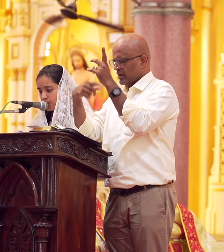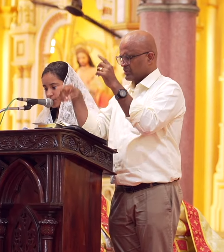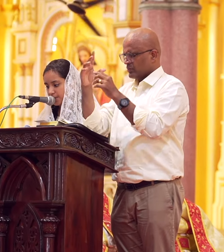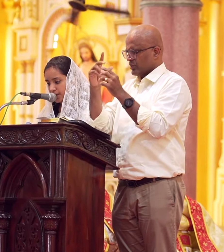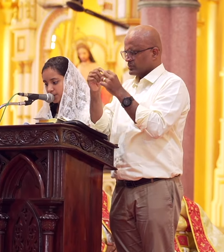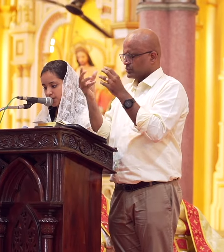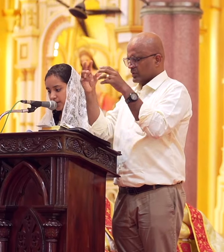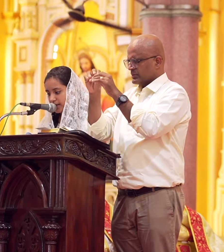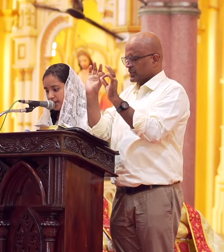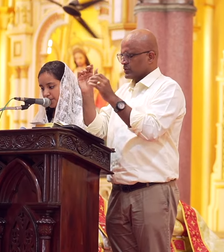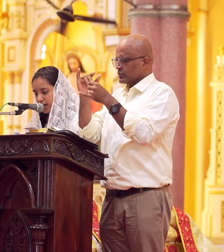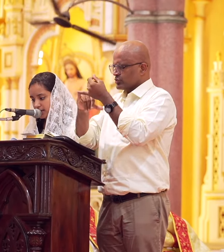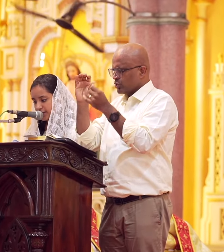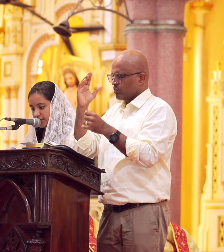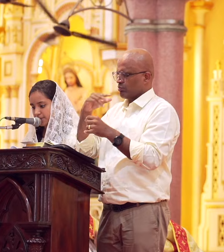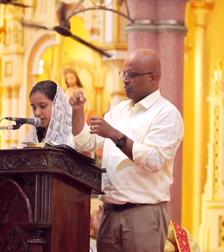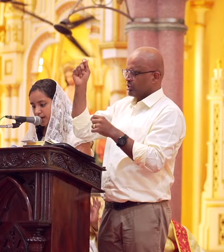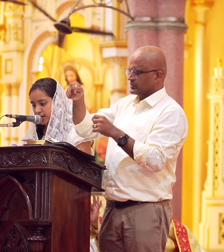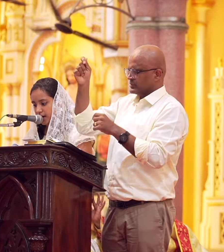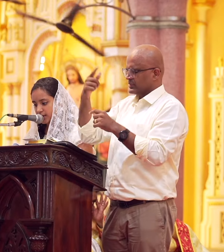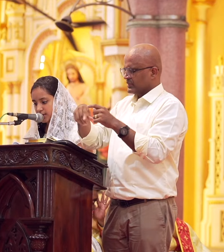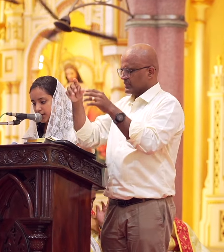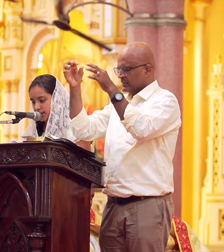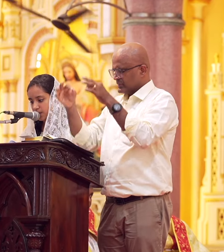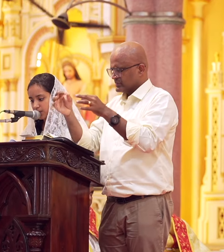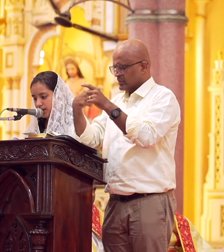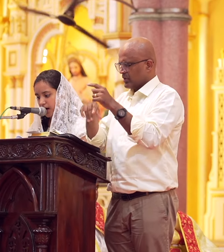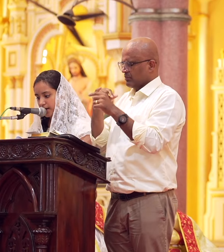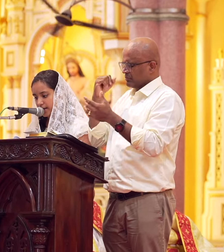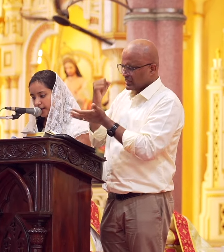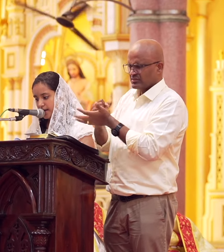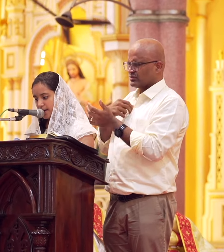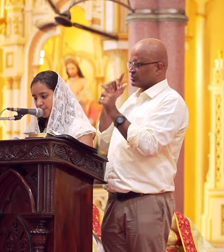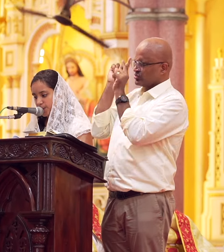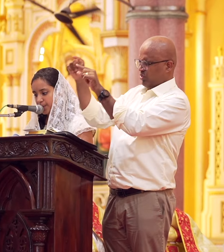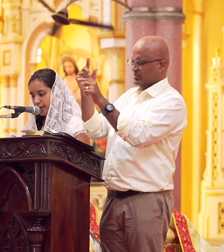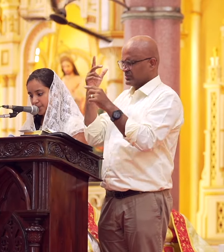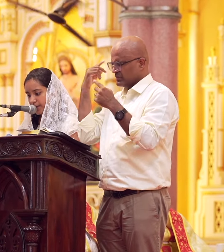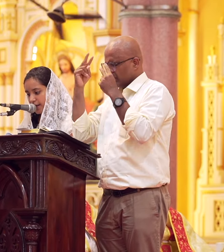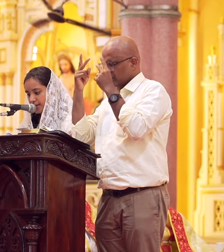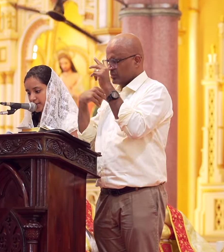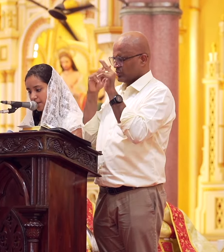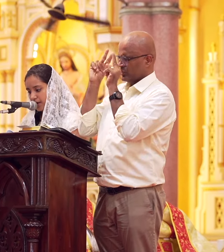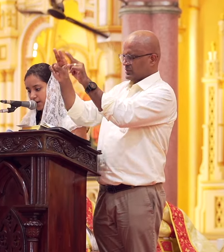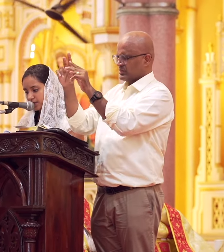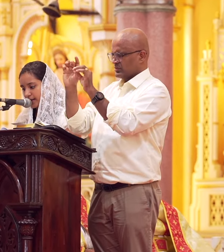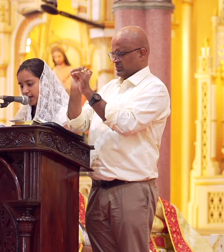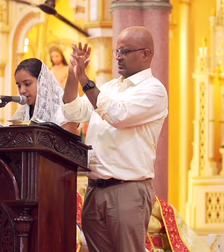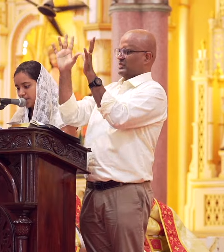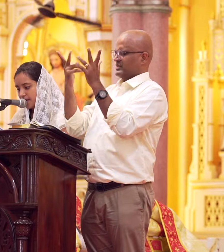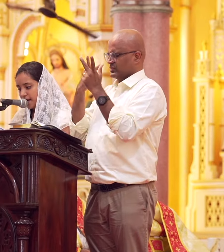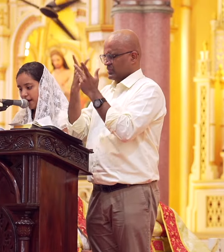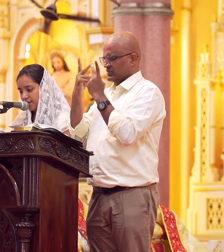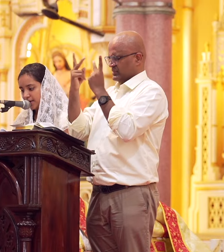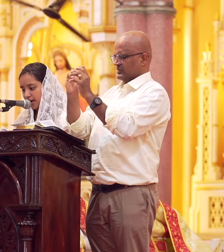അപ്പോൾ മോശ പറഞ്ഞു, ഈ മഹാദൃശ്യം ഞാൻ അടുത്ത് ചെന്ന് ഒന്ന് കാണട്ടെ, മുൾപ്പടർപ്പ് എനിക്ക്